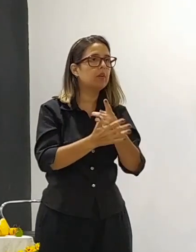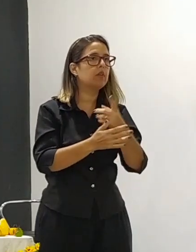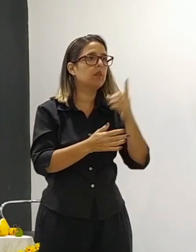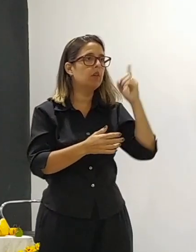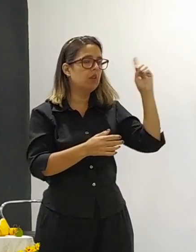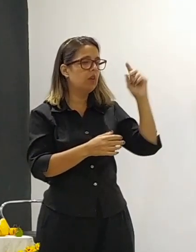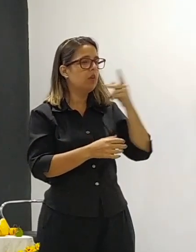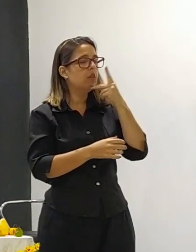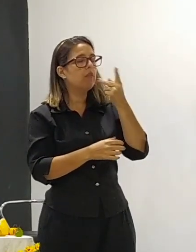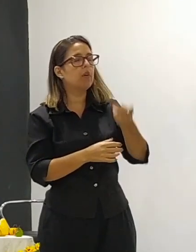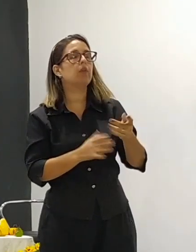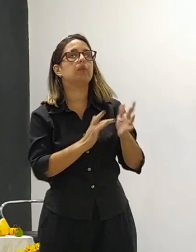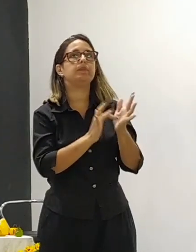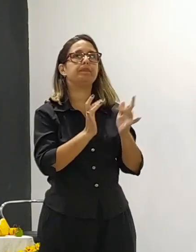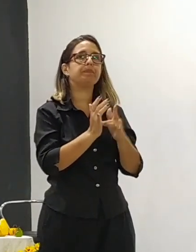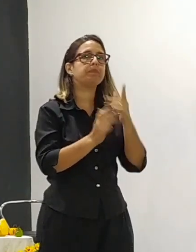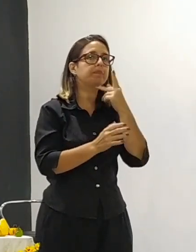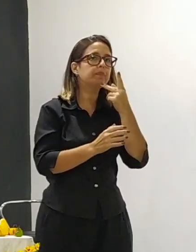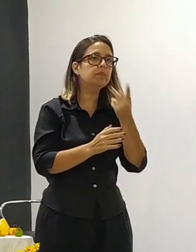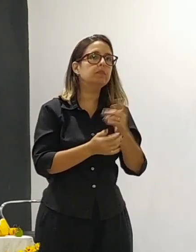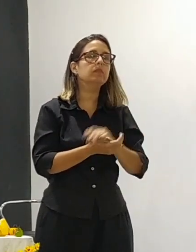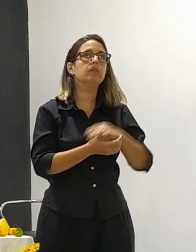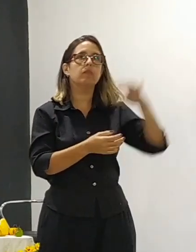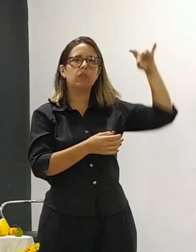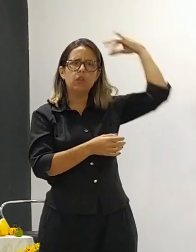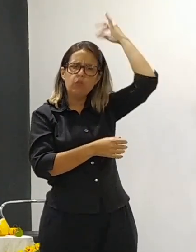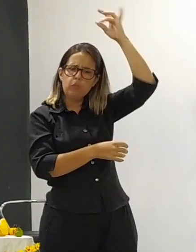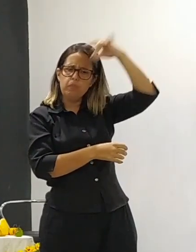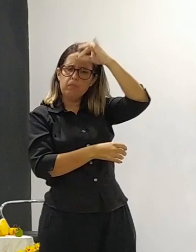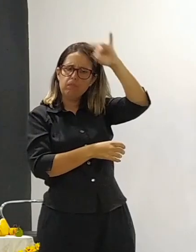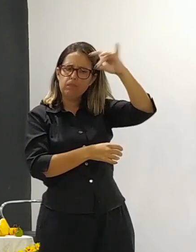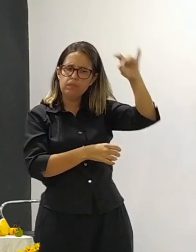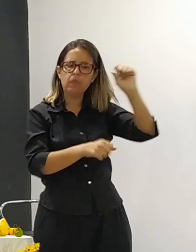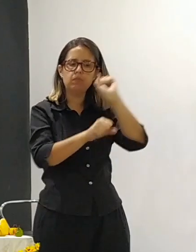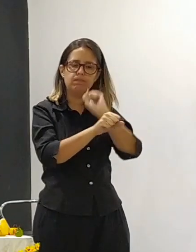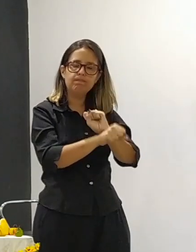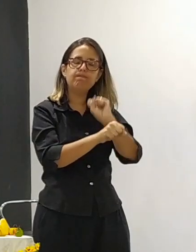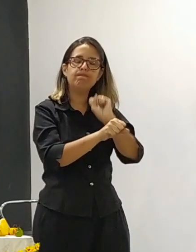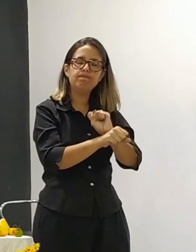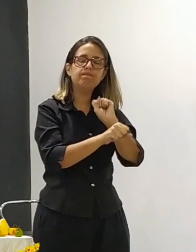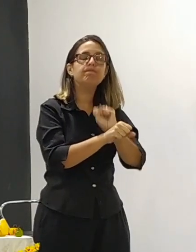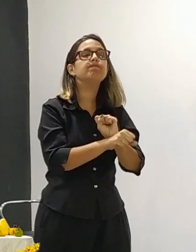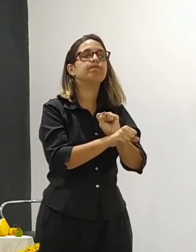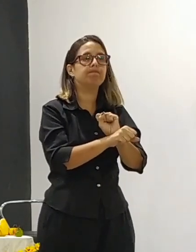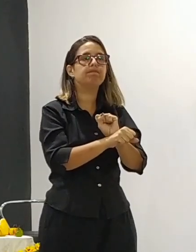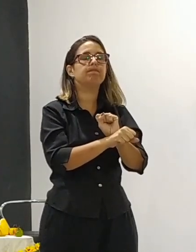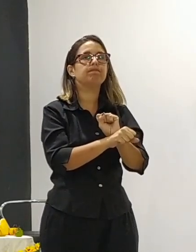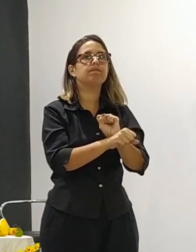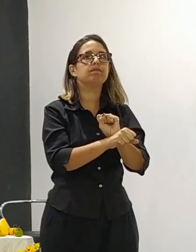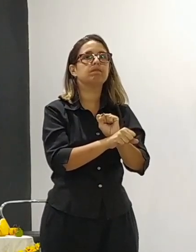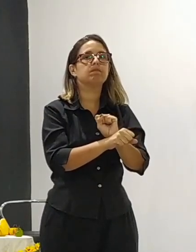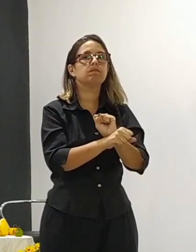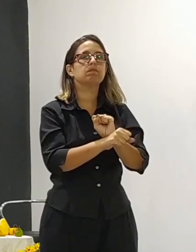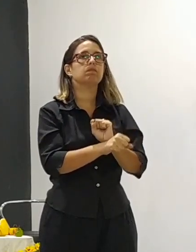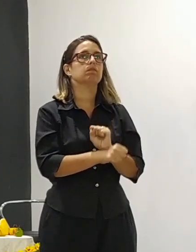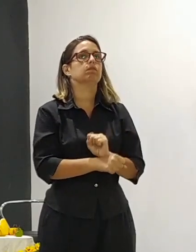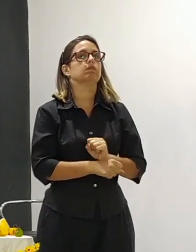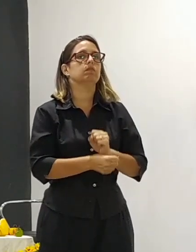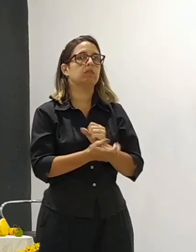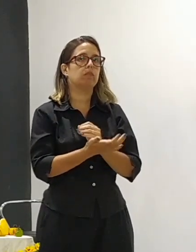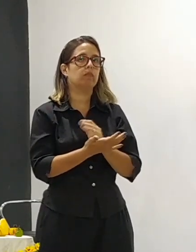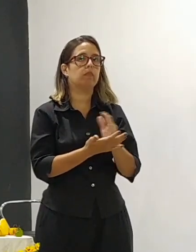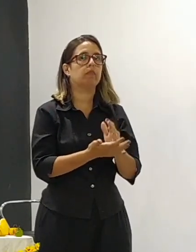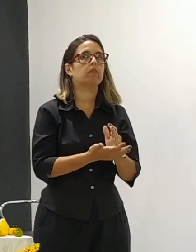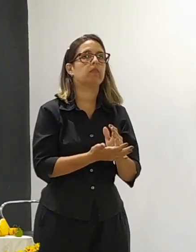falou, Jesus falou que o Espírito seria derramado. Então vamos aguardar nele, para que nós possamos começar a